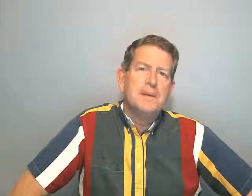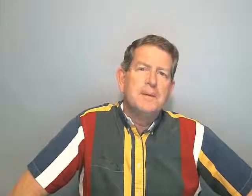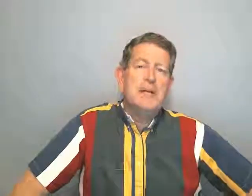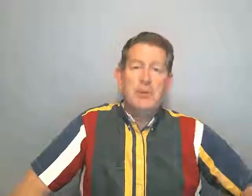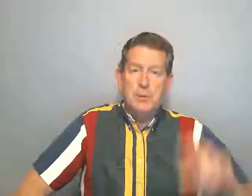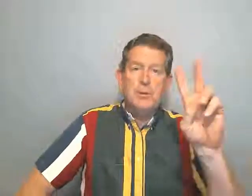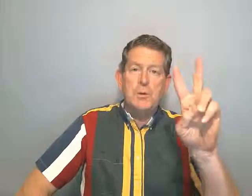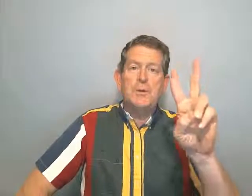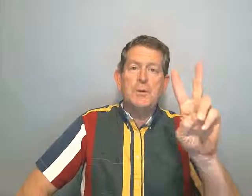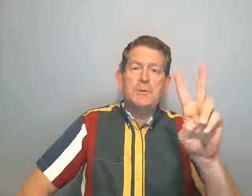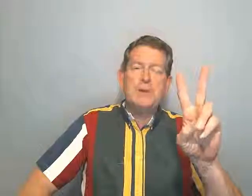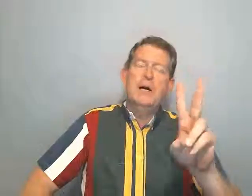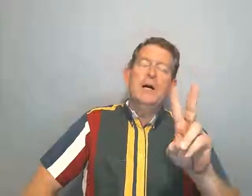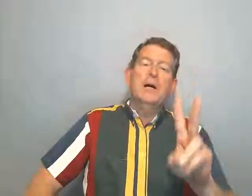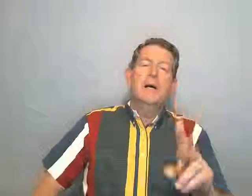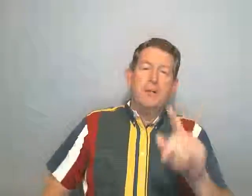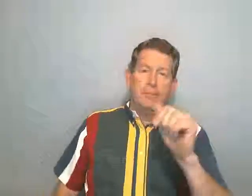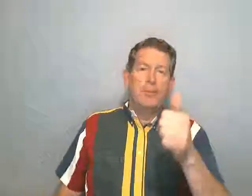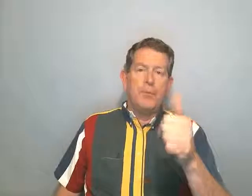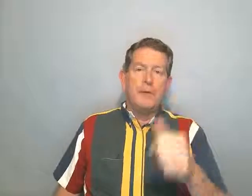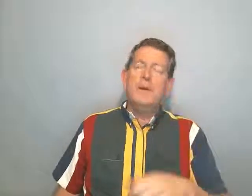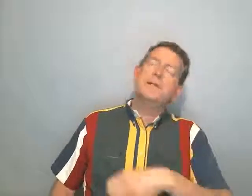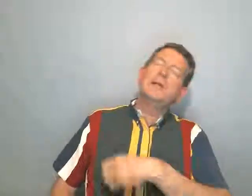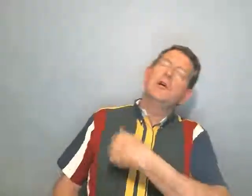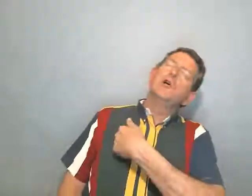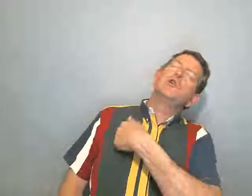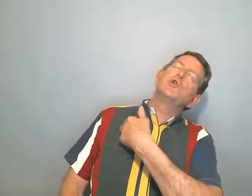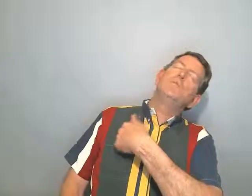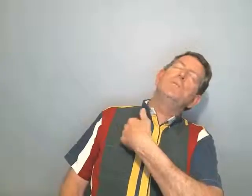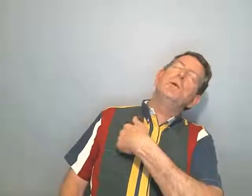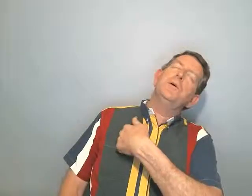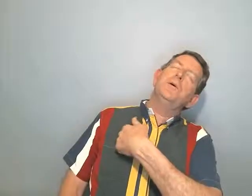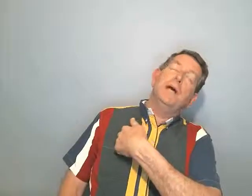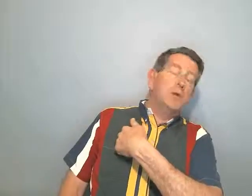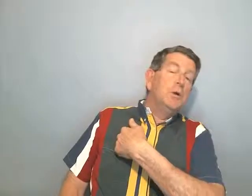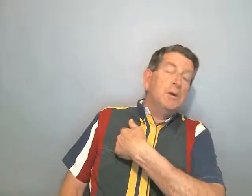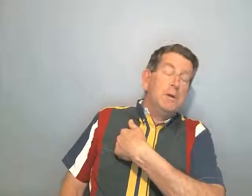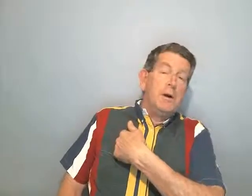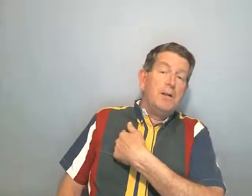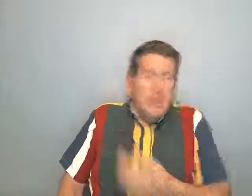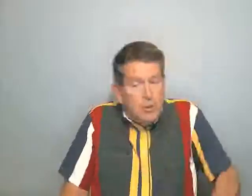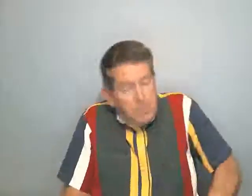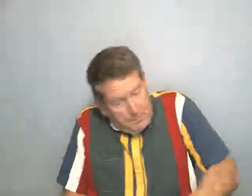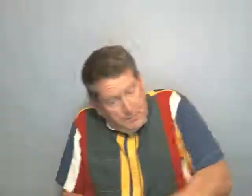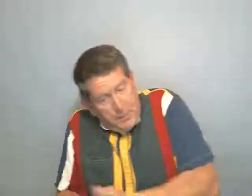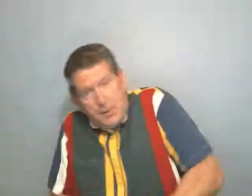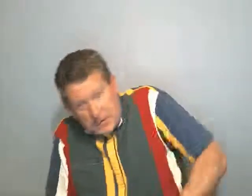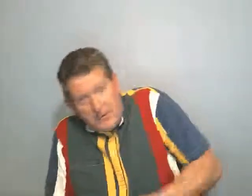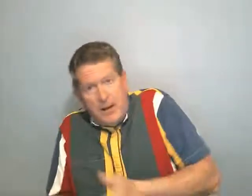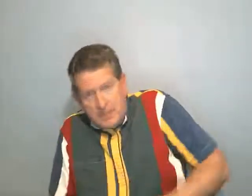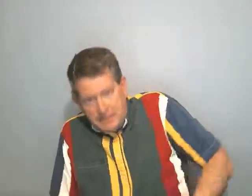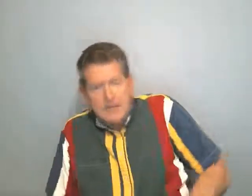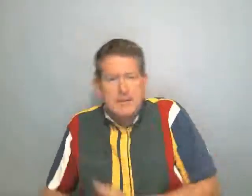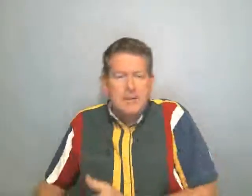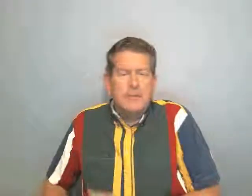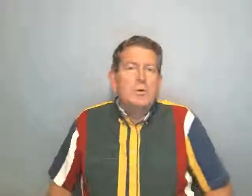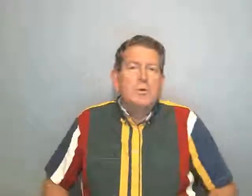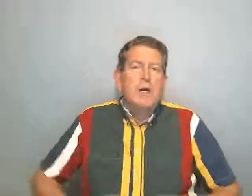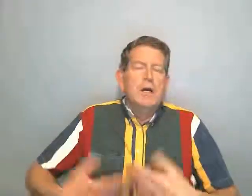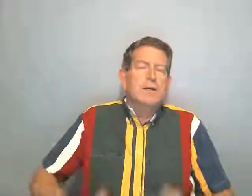Oui, il y a 2 solutions, n'est-ce pas? Premièrement, c'est je peux, et deuxièmement, c'est je peux. Ça va. C'est